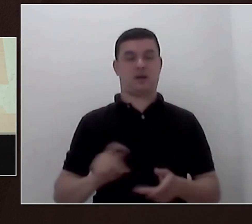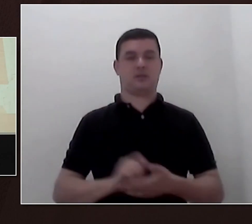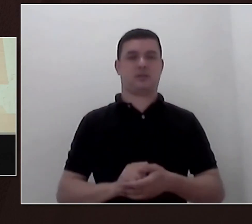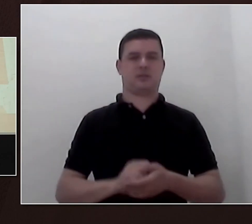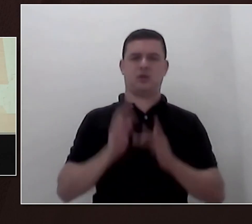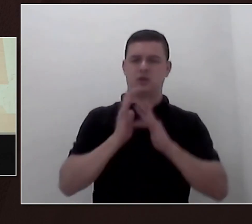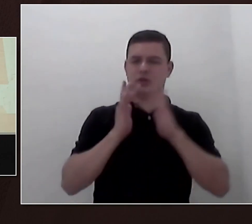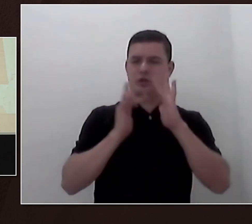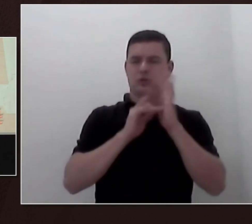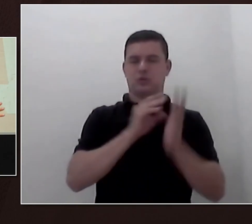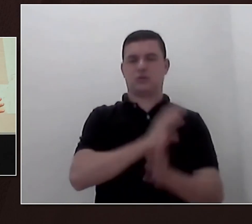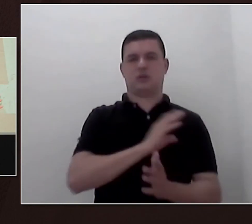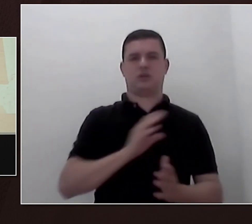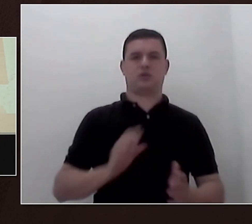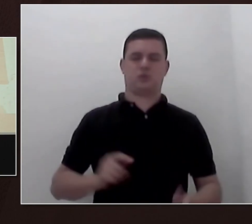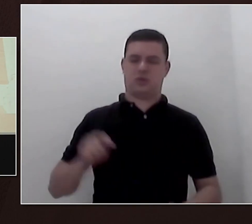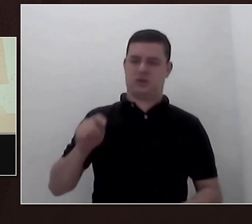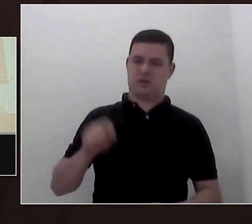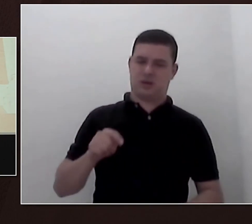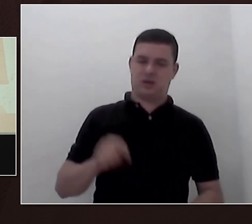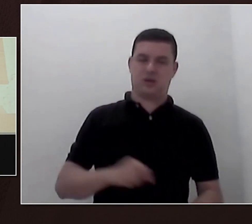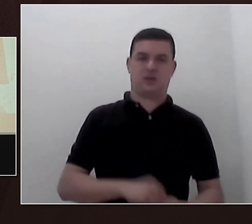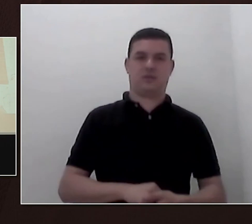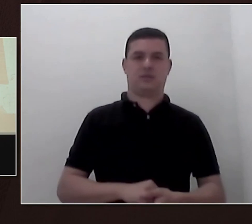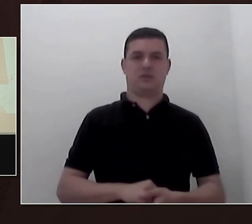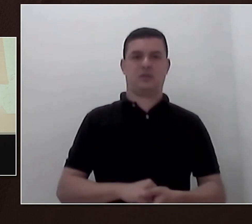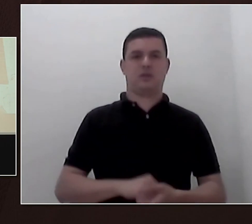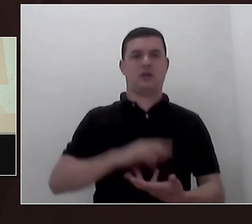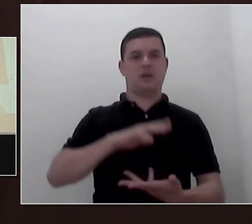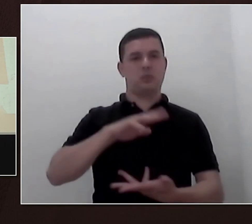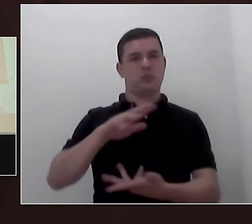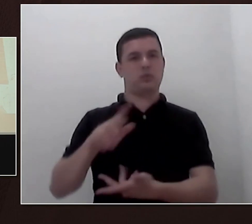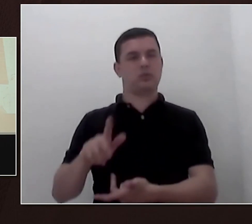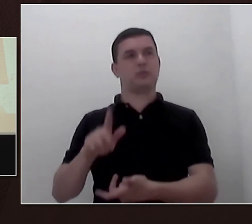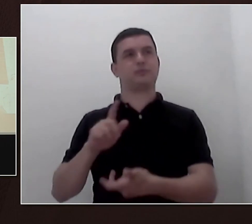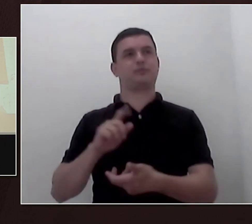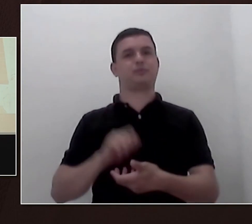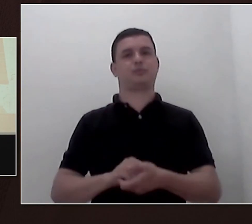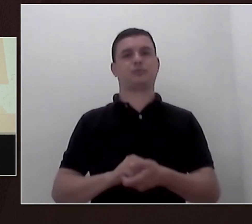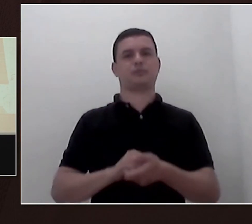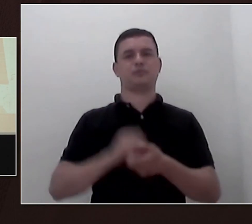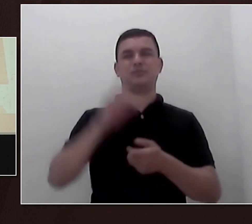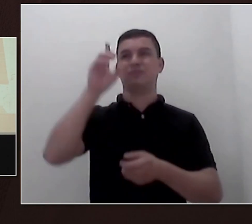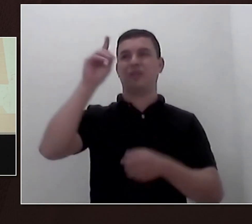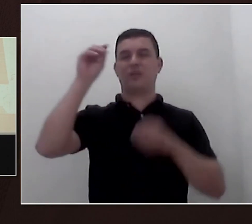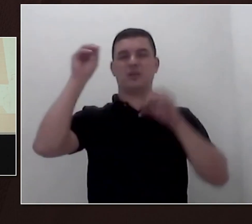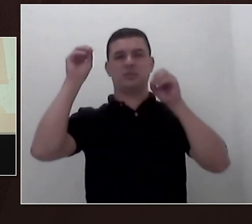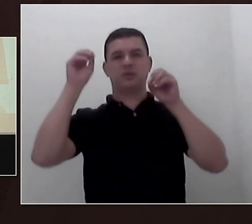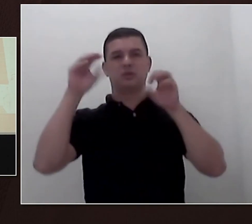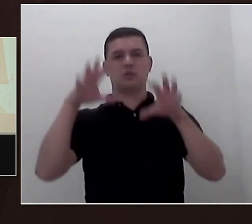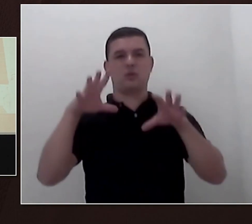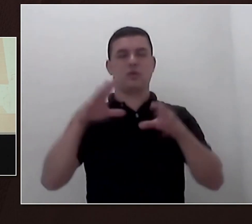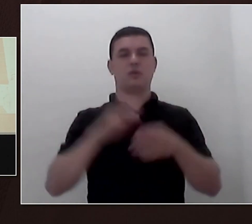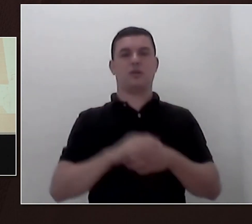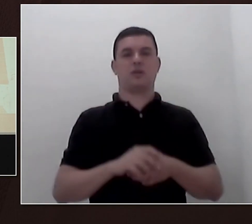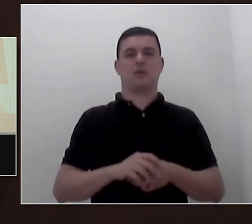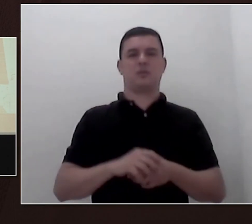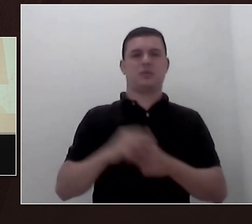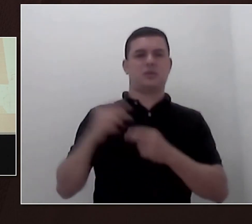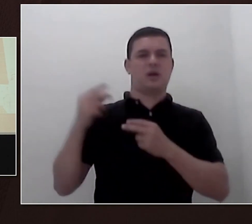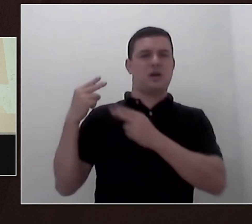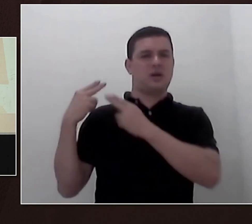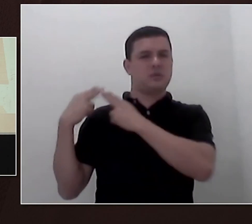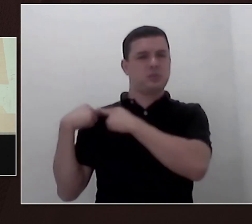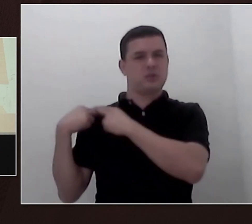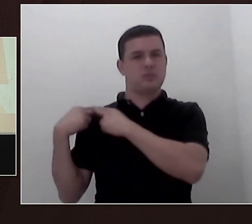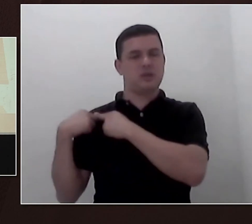terra. Então, irmãos, Deus abençoe vocês, sejam cada vez mais comprometidos com o reino